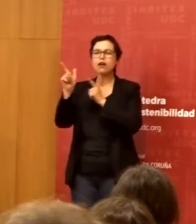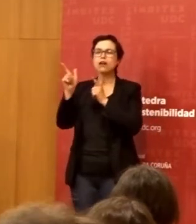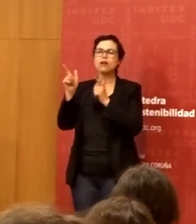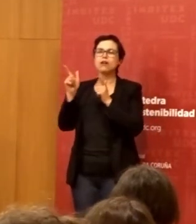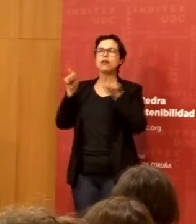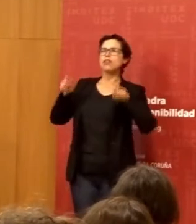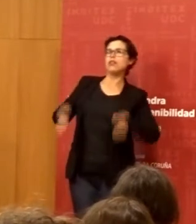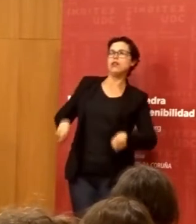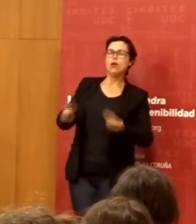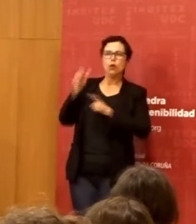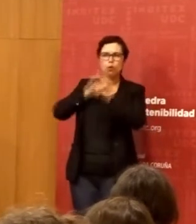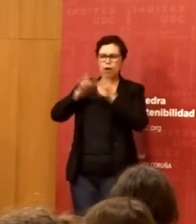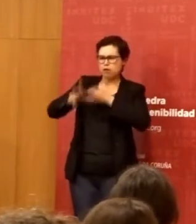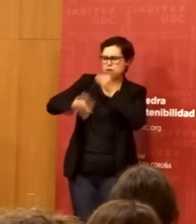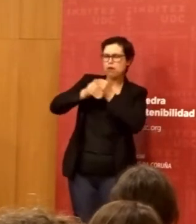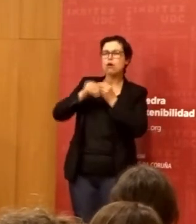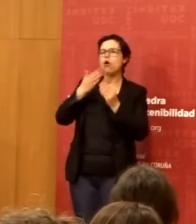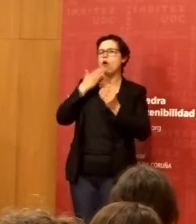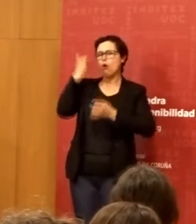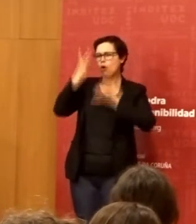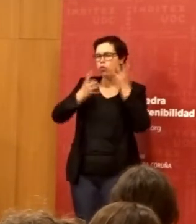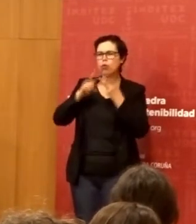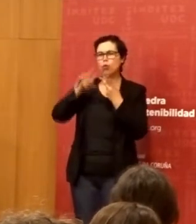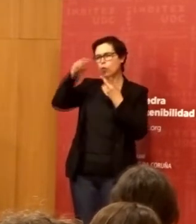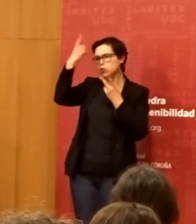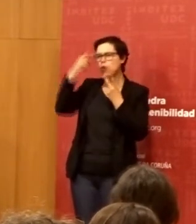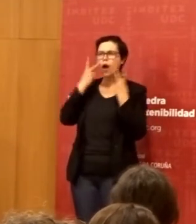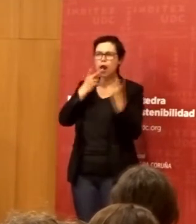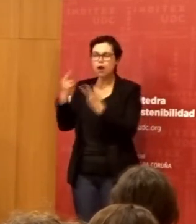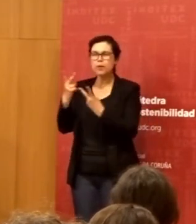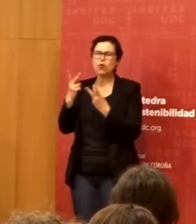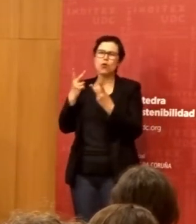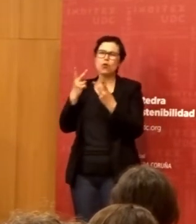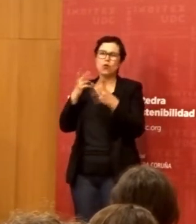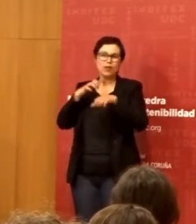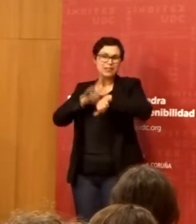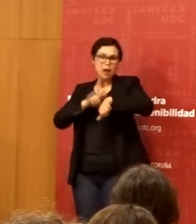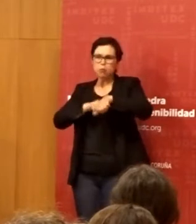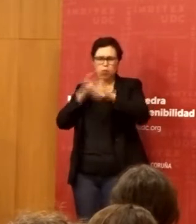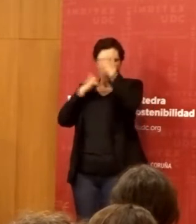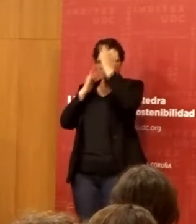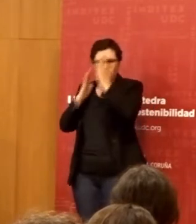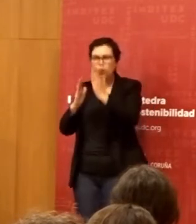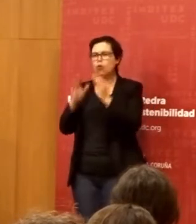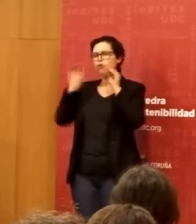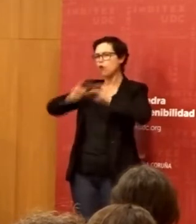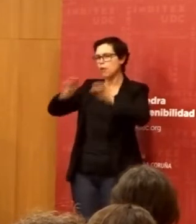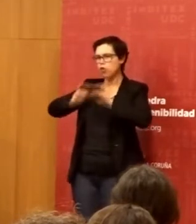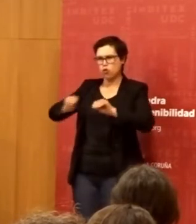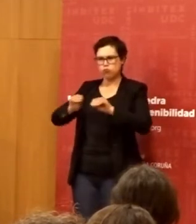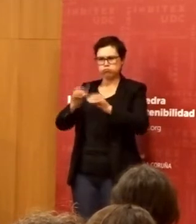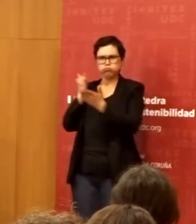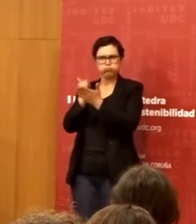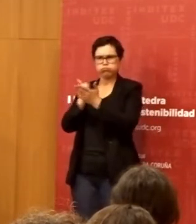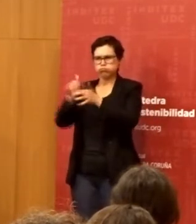incluyen actividades de ocio, pero fundamentalmente son viajes formativos en los que tenemos sesiones académicas,